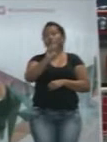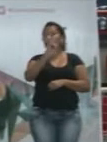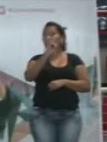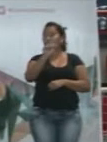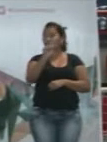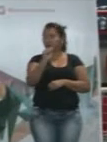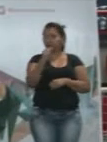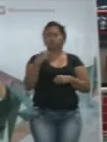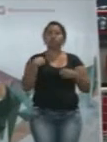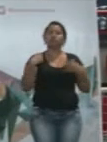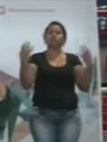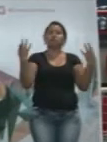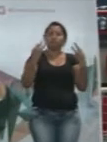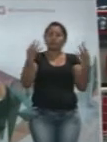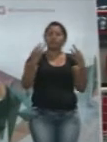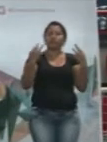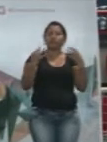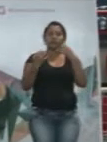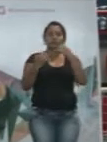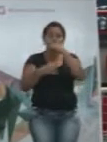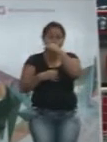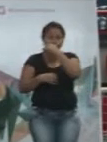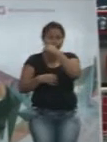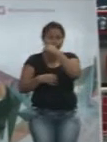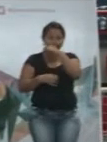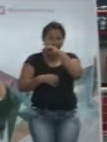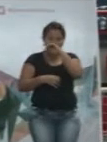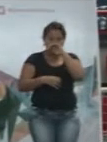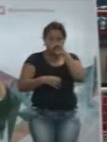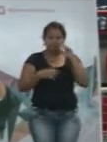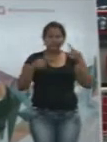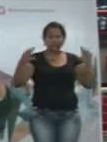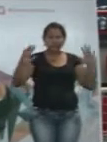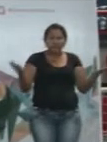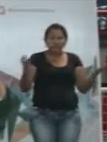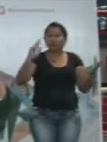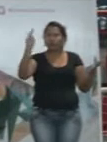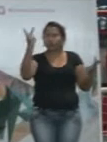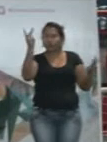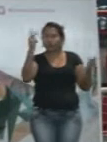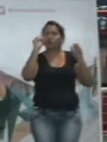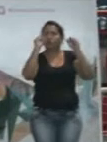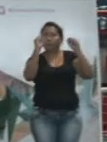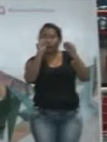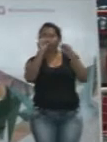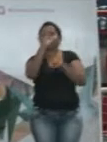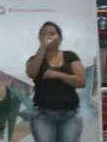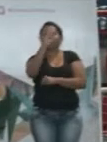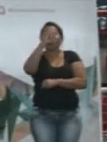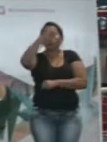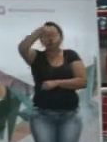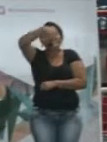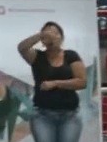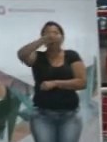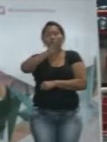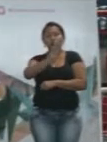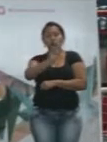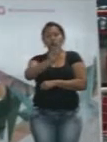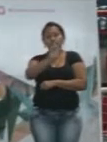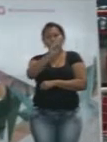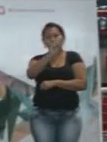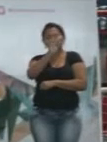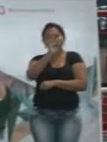Então, perfeito, Tiago, o hidrogênio, ele pode ser utilizado como combustível. Ele vai reagir com